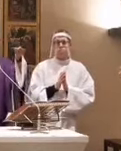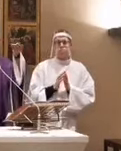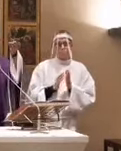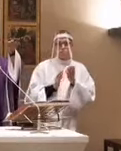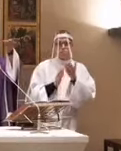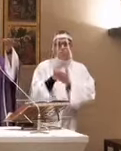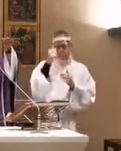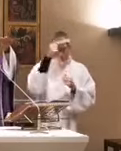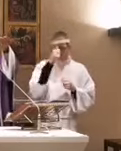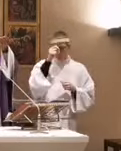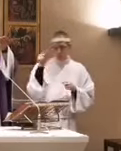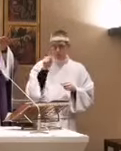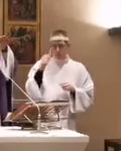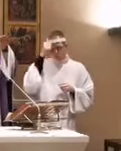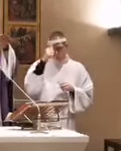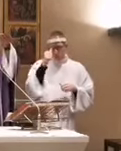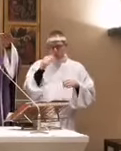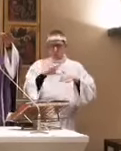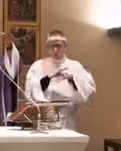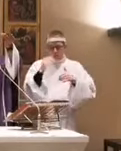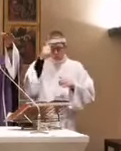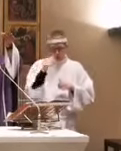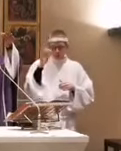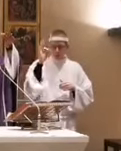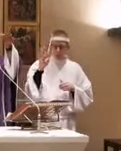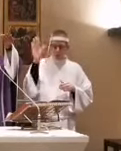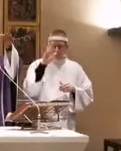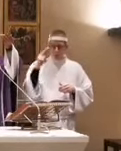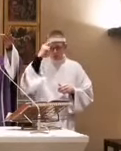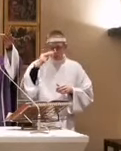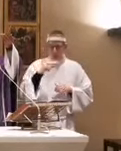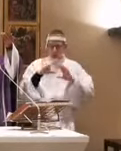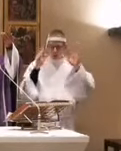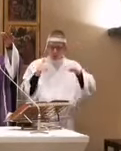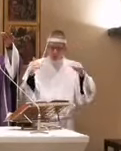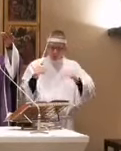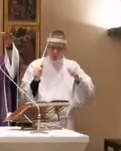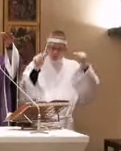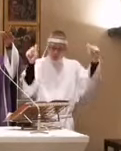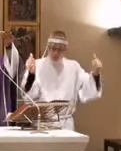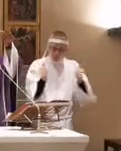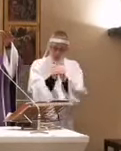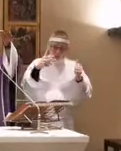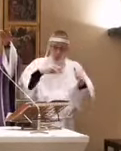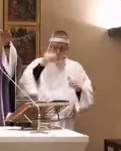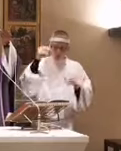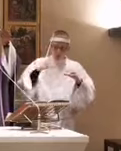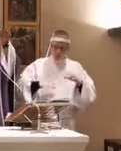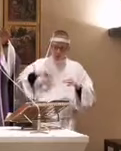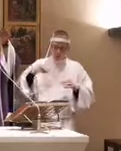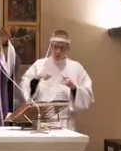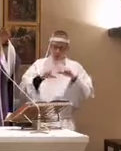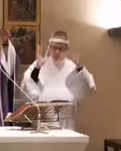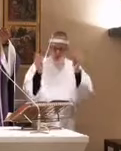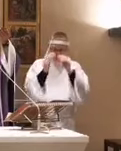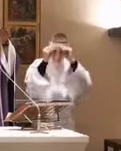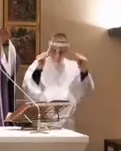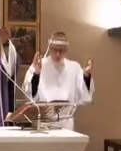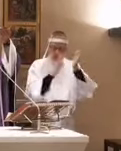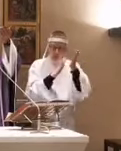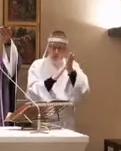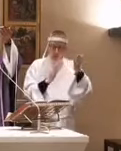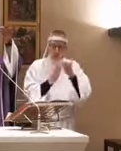Per Cristo, con Cristo e in Cristo, Santo Dio Padre, Onnipotente, Trzeba jednoczyć Ducha